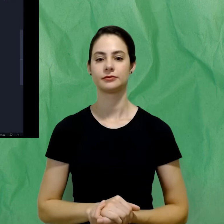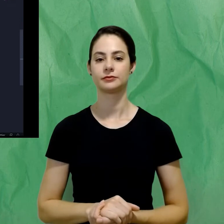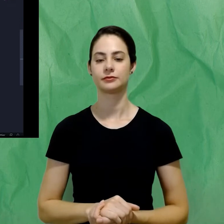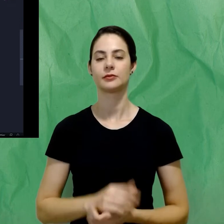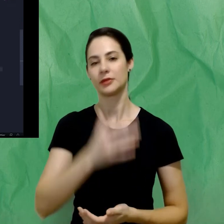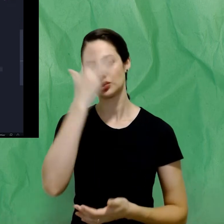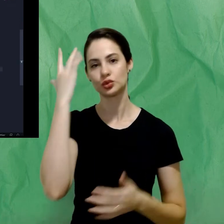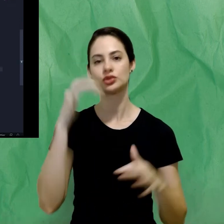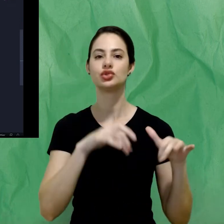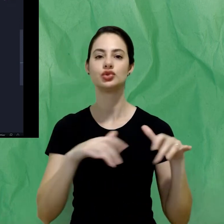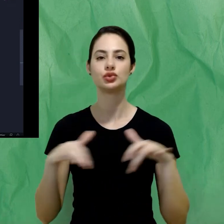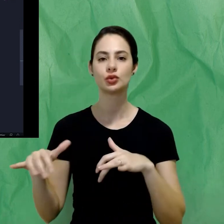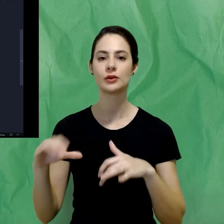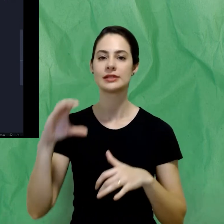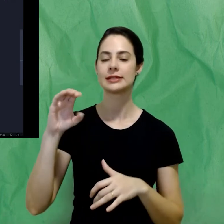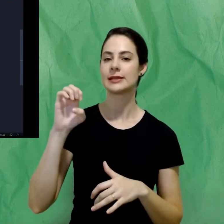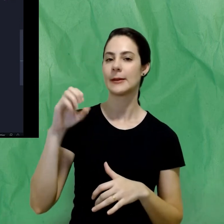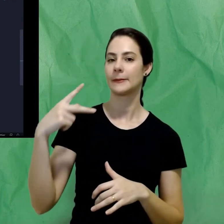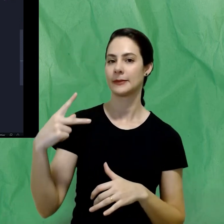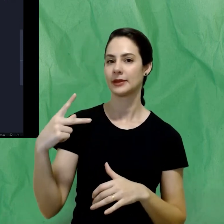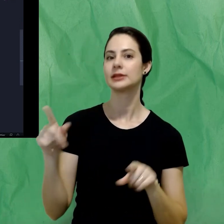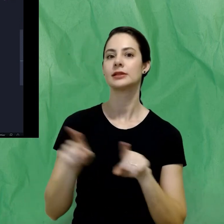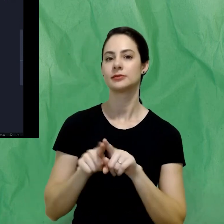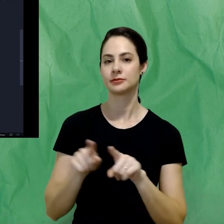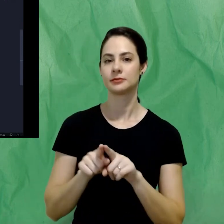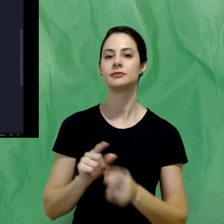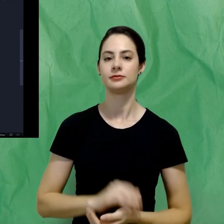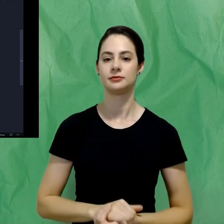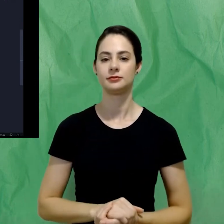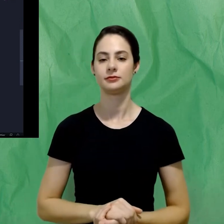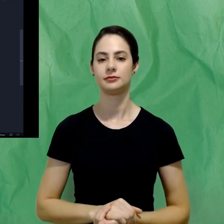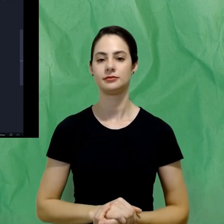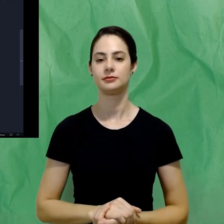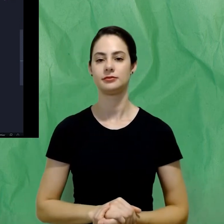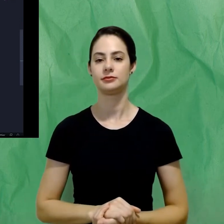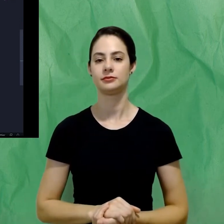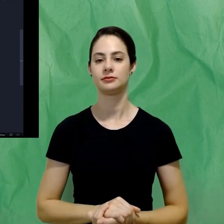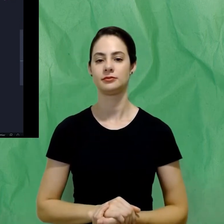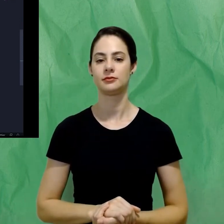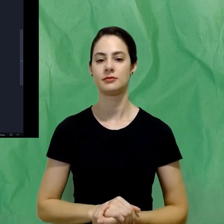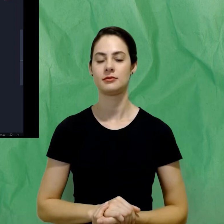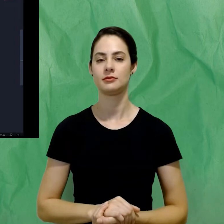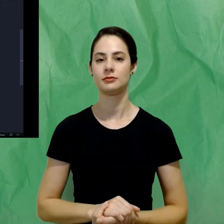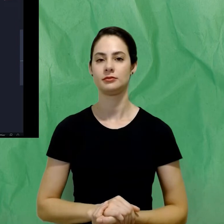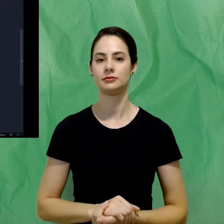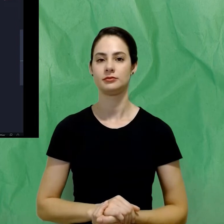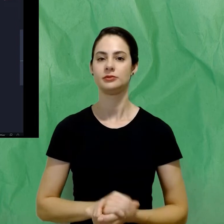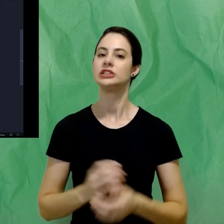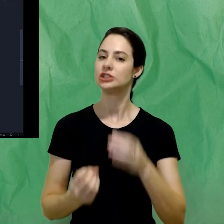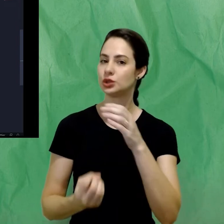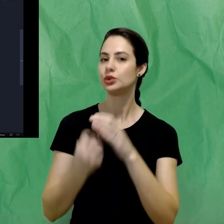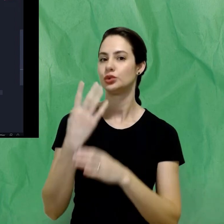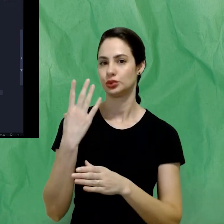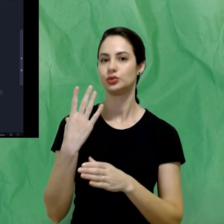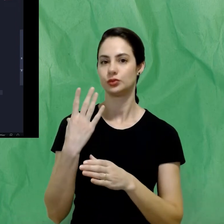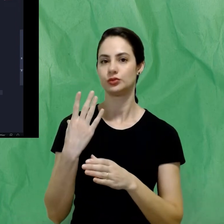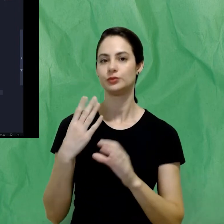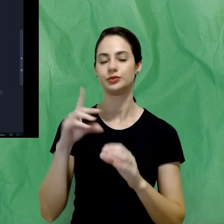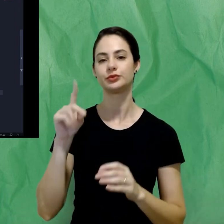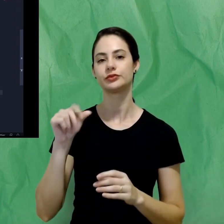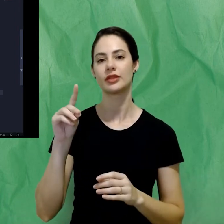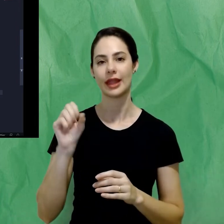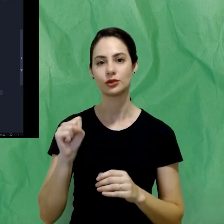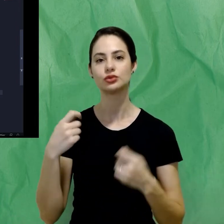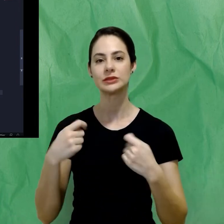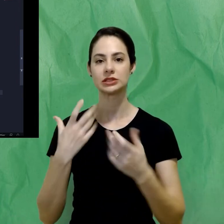pessoa digitou, o CEP também está vindo lá do dado que digitou, e aí assim sucessivamente a gente criou aqui os dados que eu